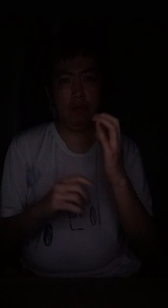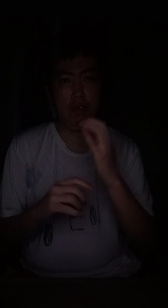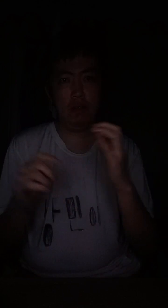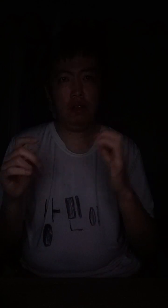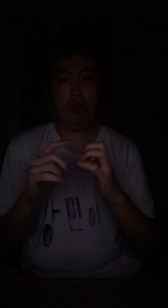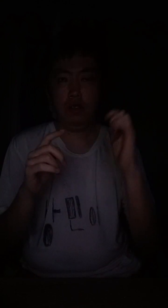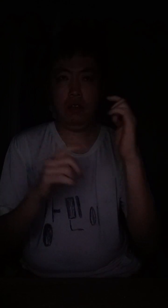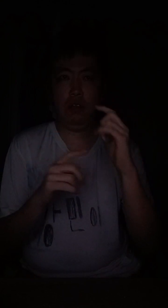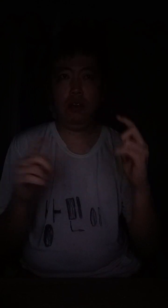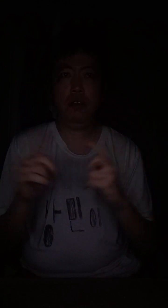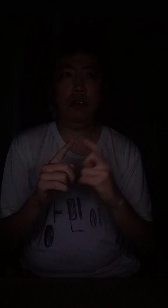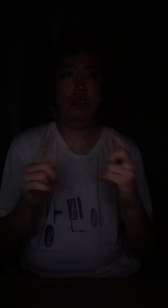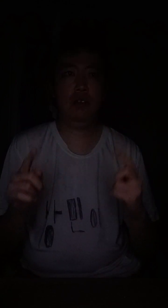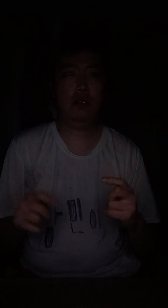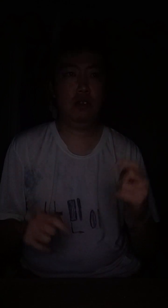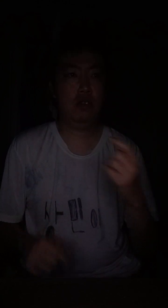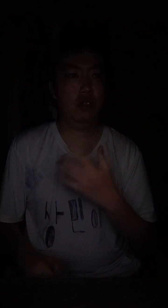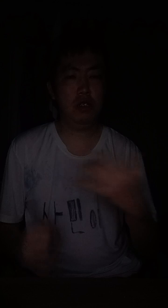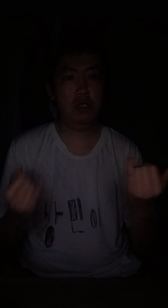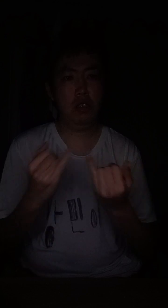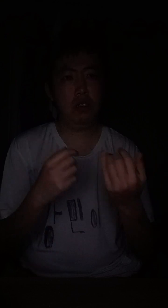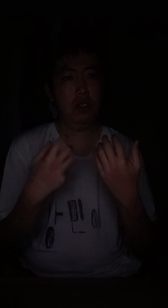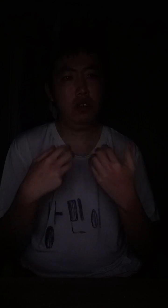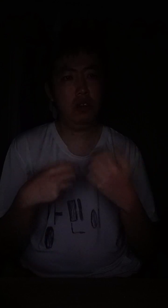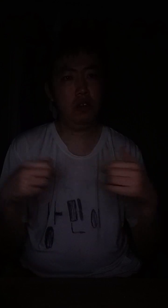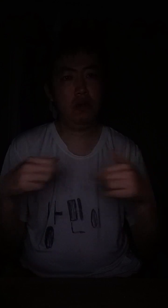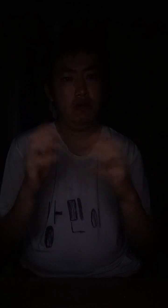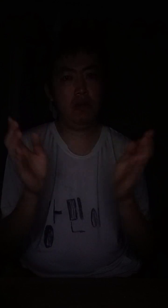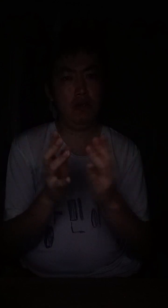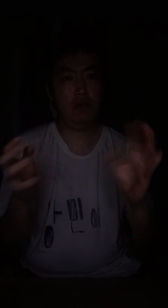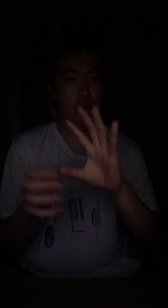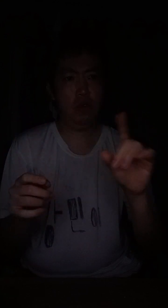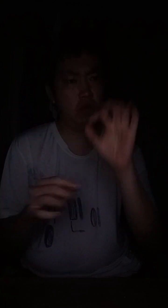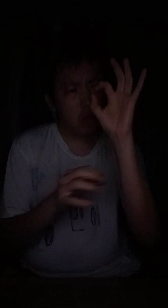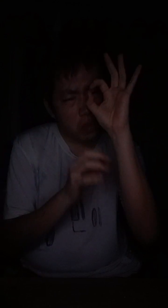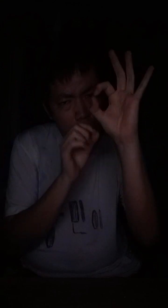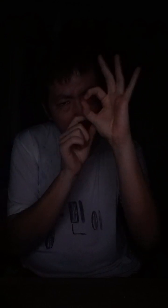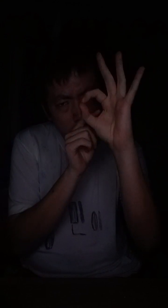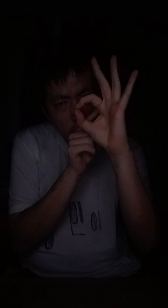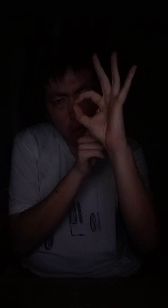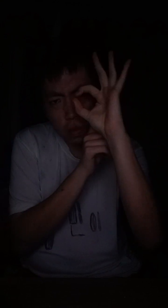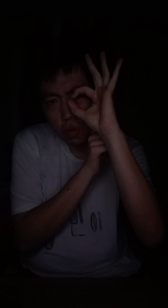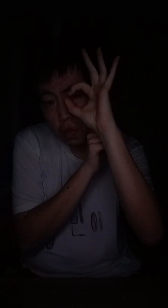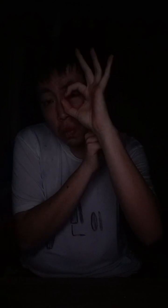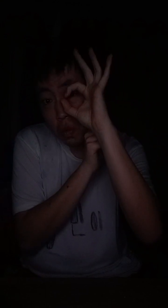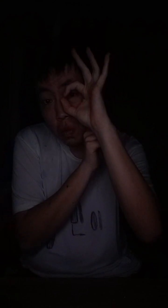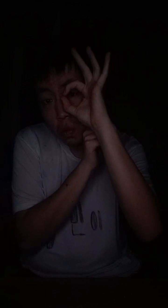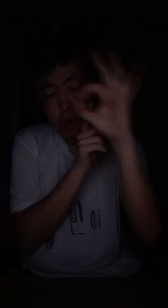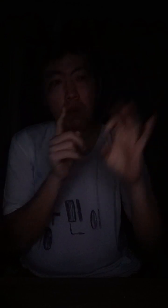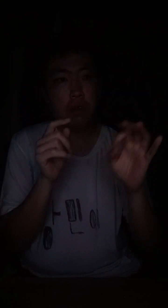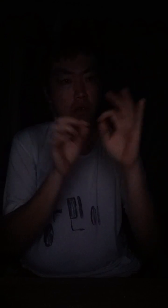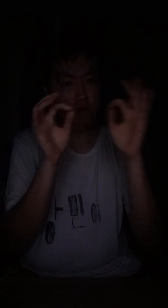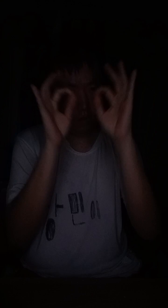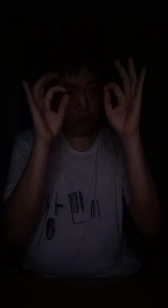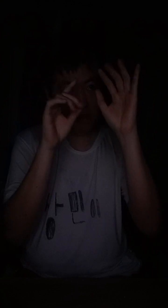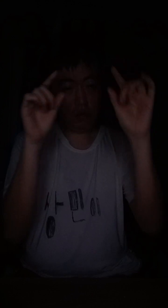있는 것 같아요. 제 친구들이나 저를 비롯해서 이제 화장실이나 공중 화장실 이런 데를 가면 혹시 구멍이나 카메라 같은 게 있나 이런